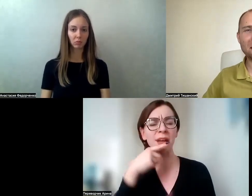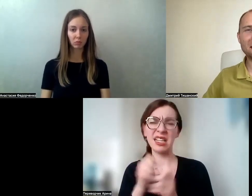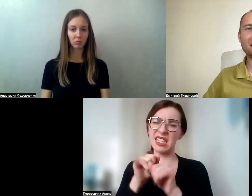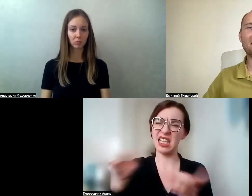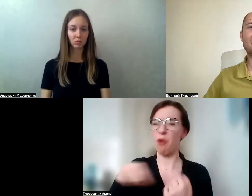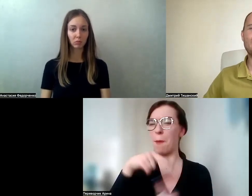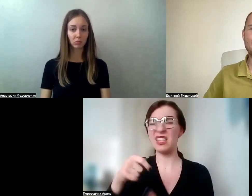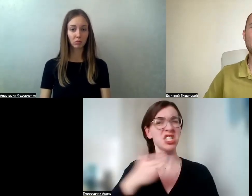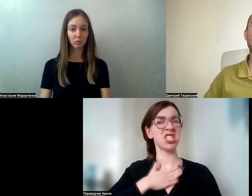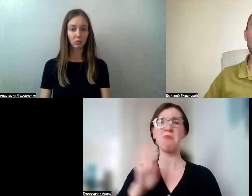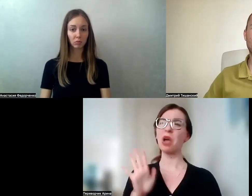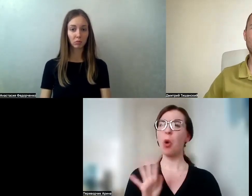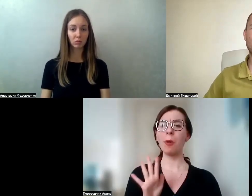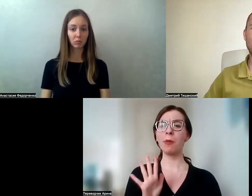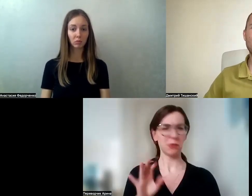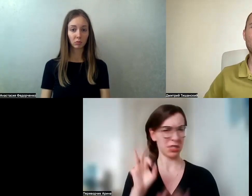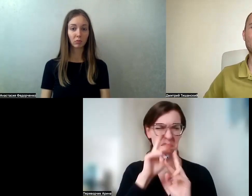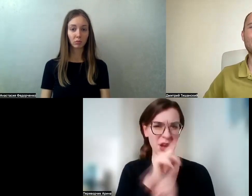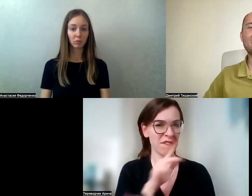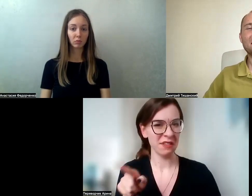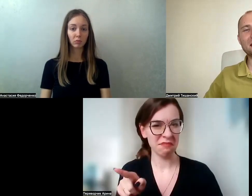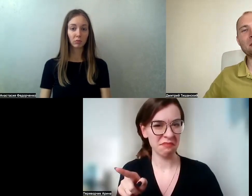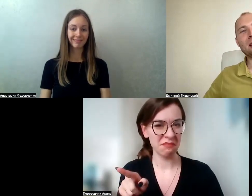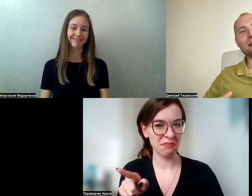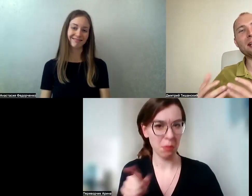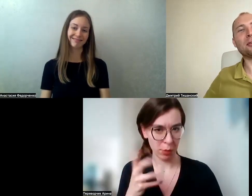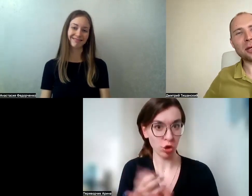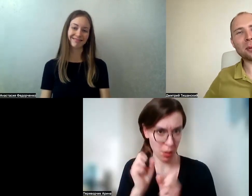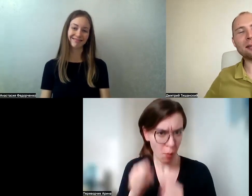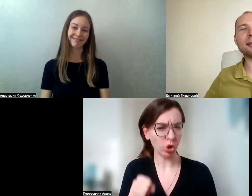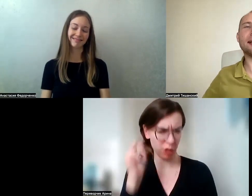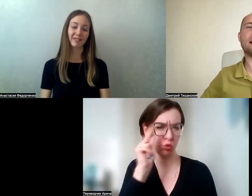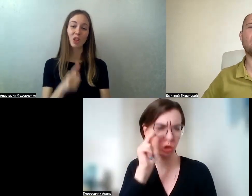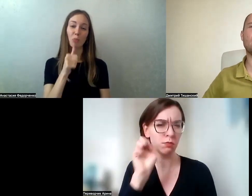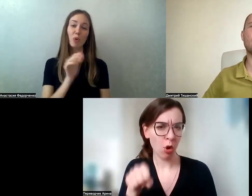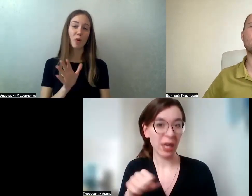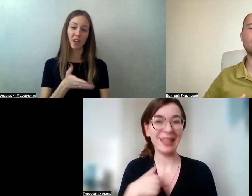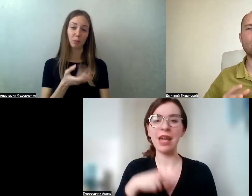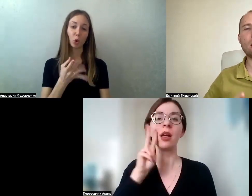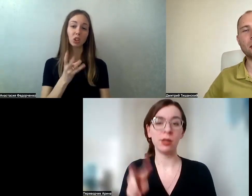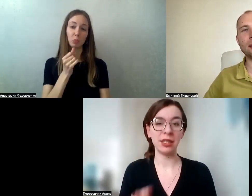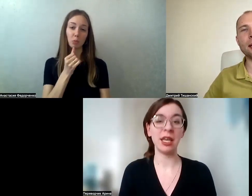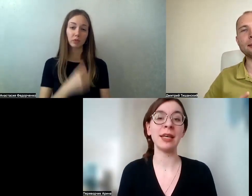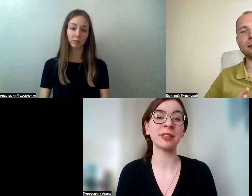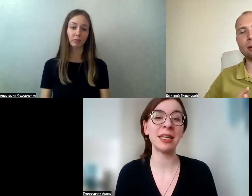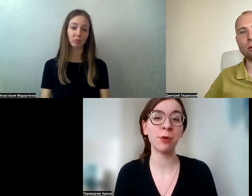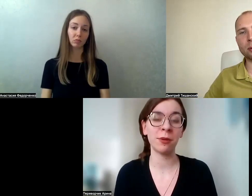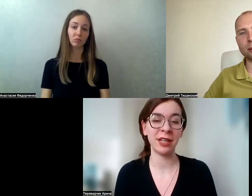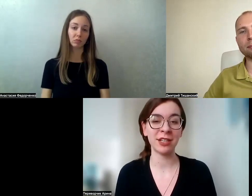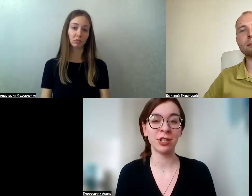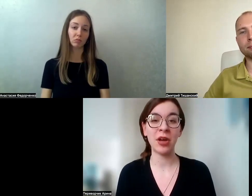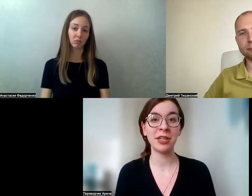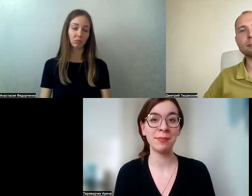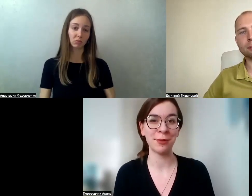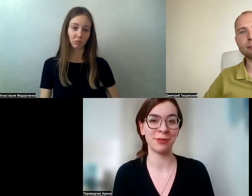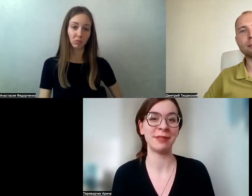мое, но это неправда, да? То есть, или там, я не умею продавать, это неправда. Все определяет. Они просто не пробовали,